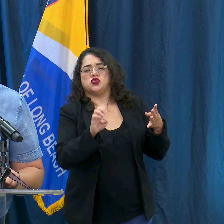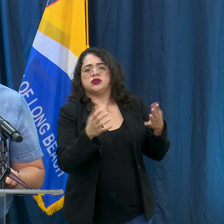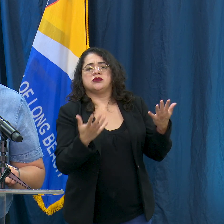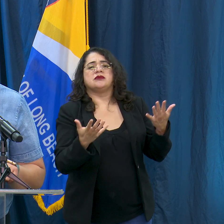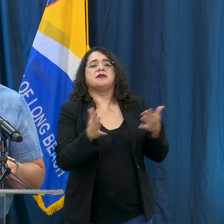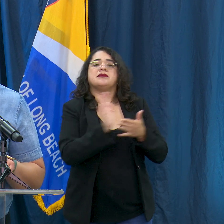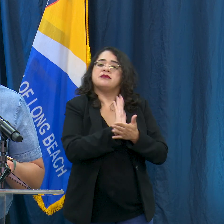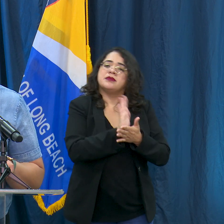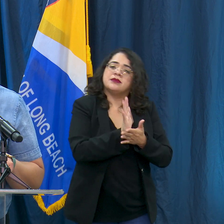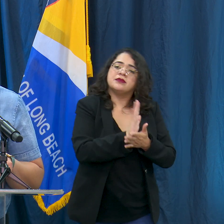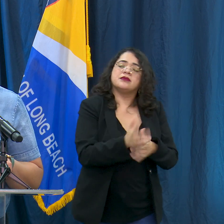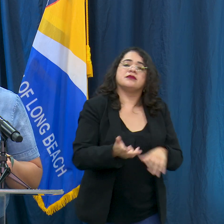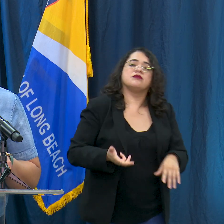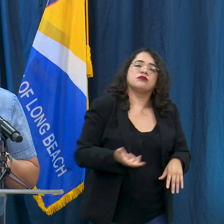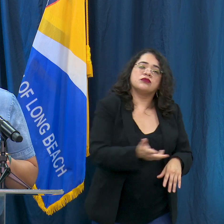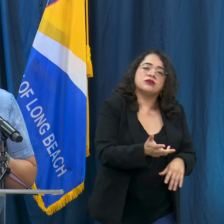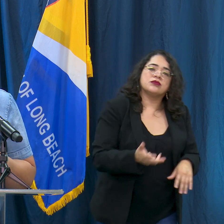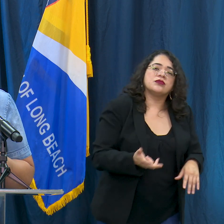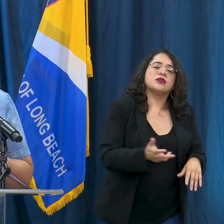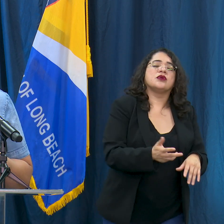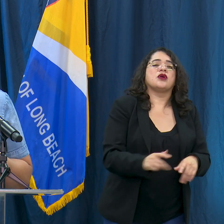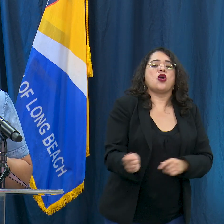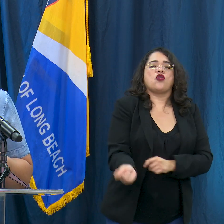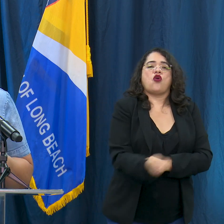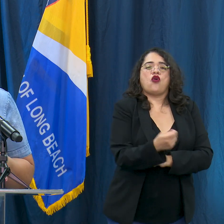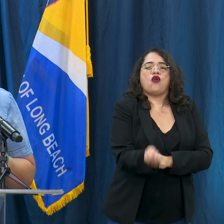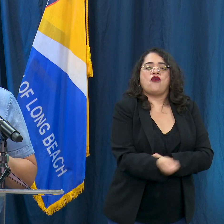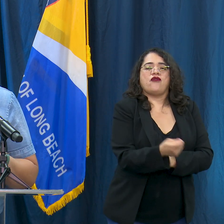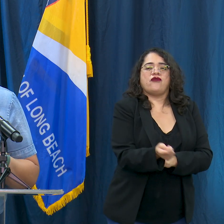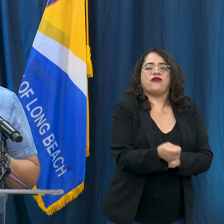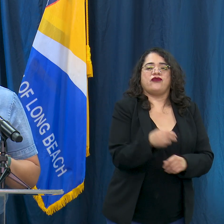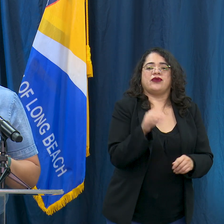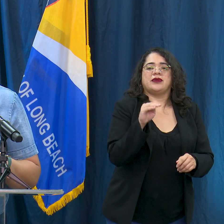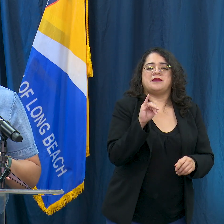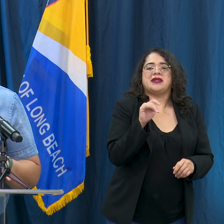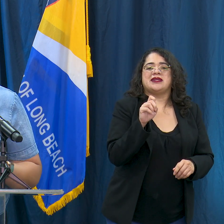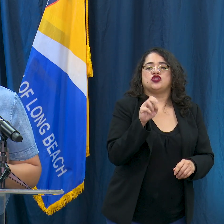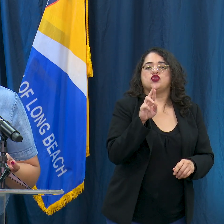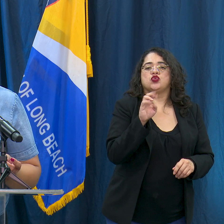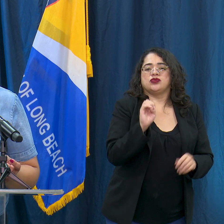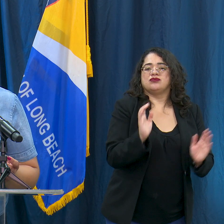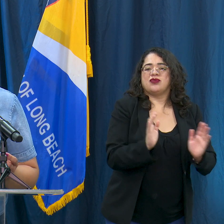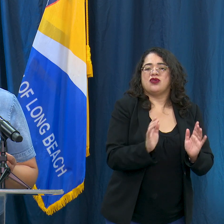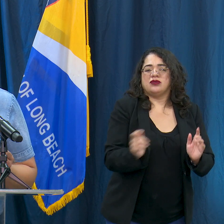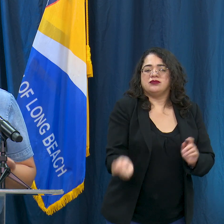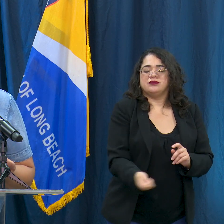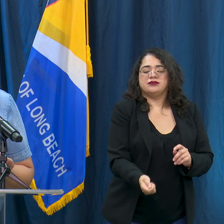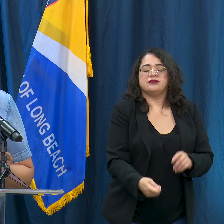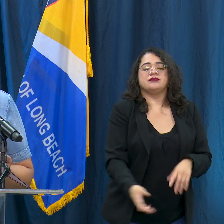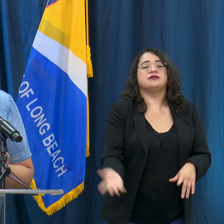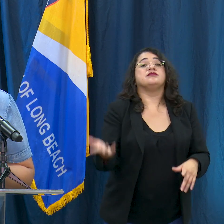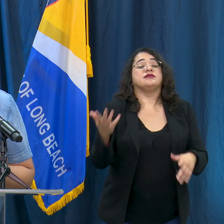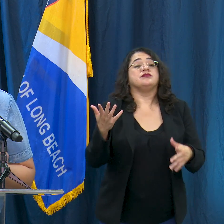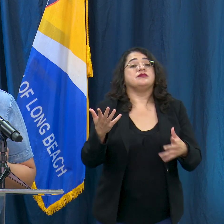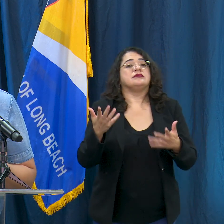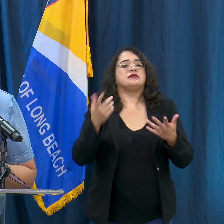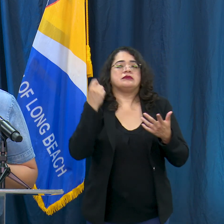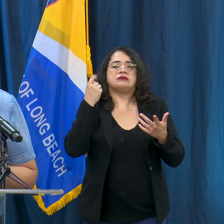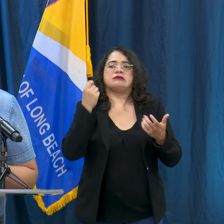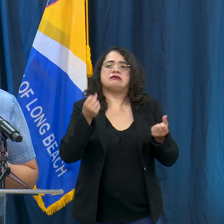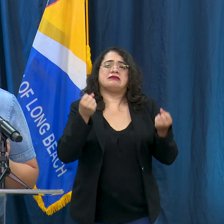de cine, de boliche, campos de golf de miniatura, debido a que estas empresas y estos lugares por naturaleza tienen